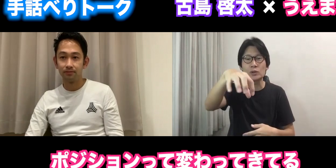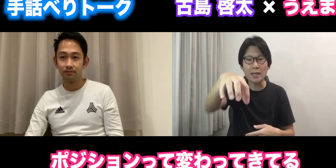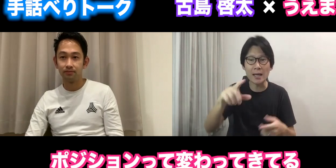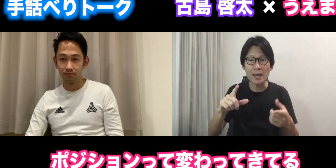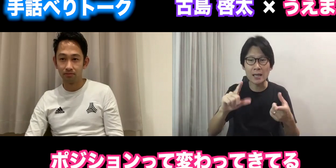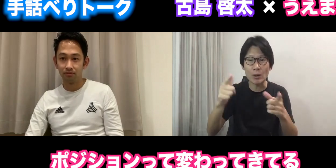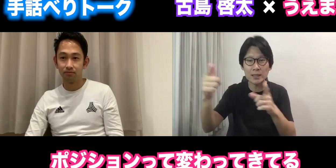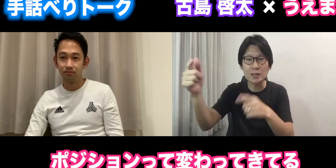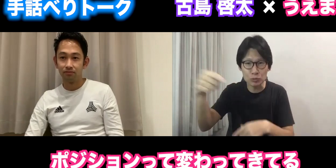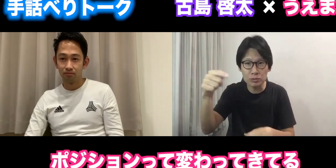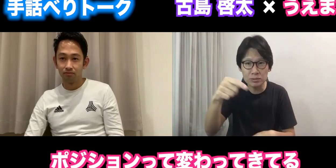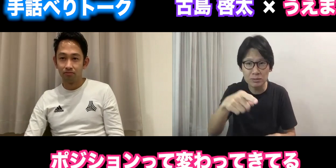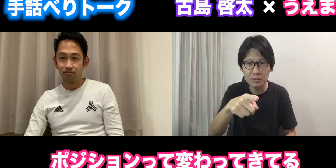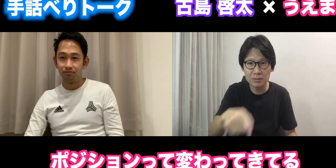ぺー変わってきている